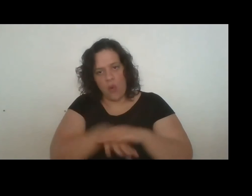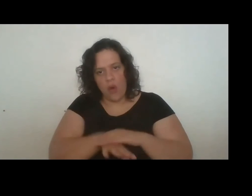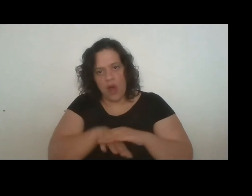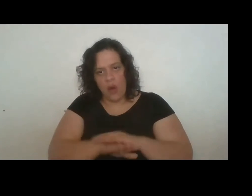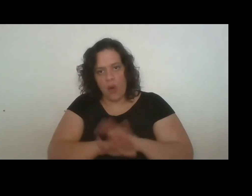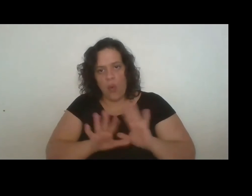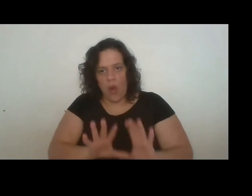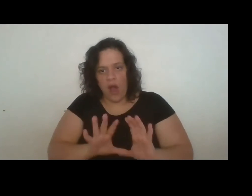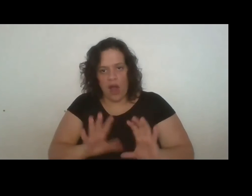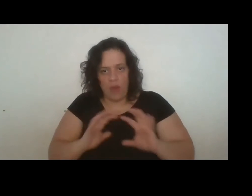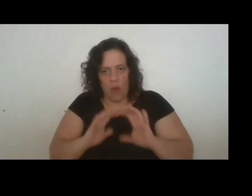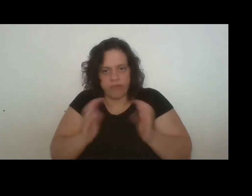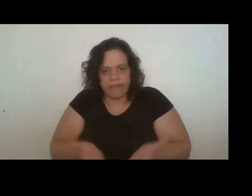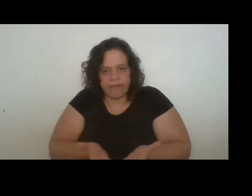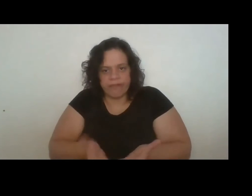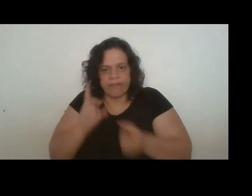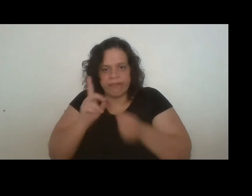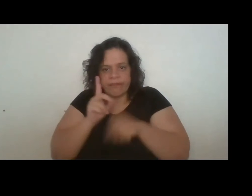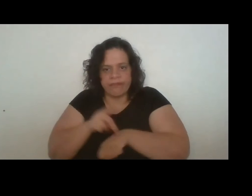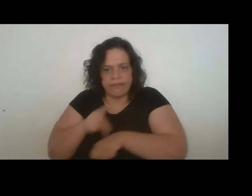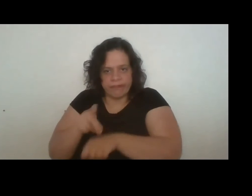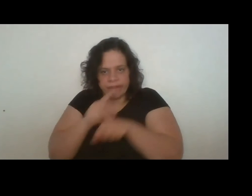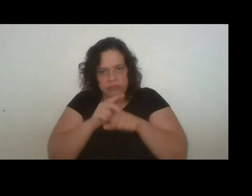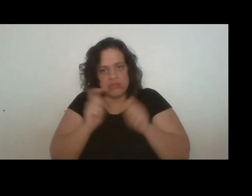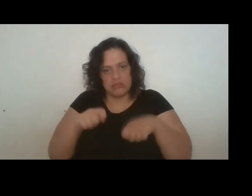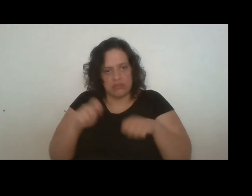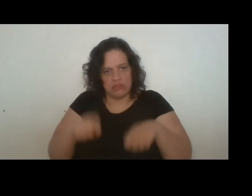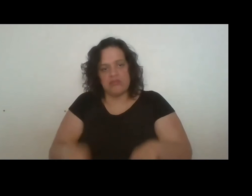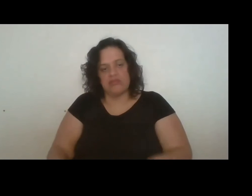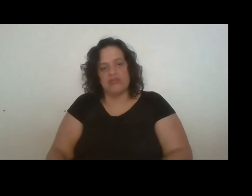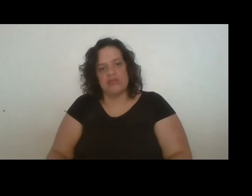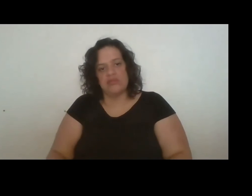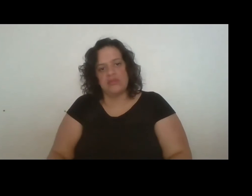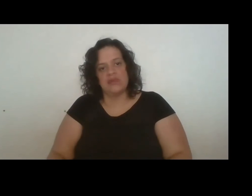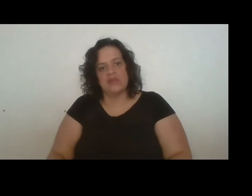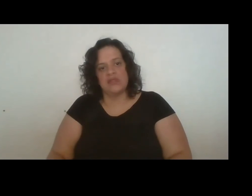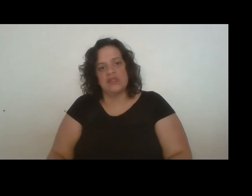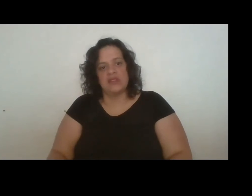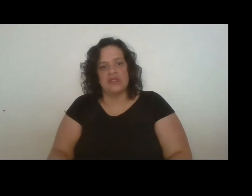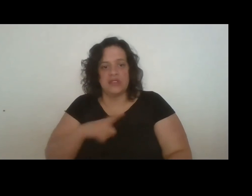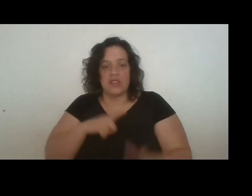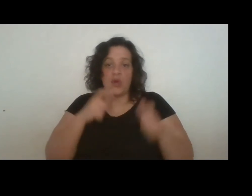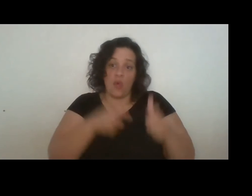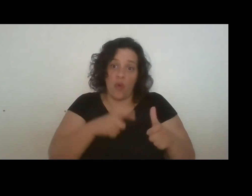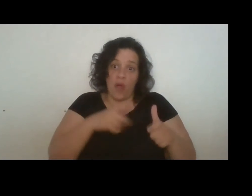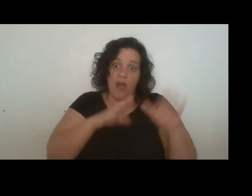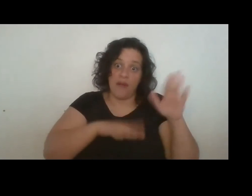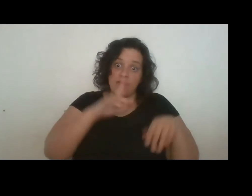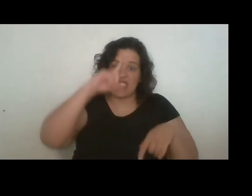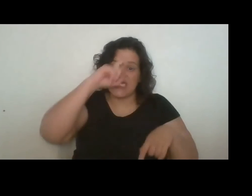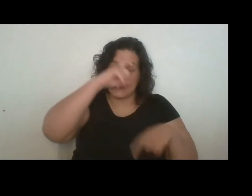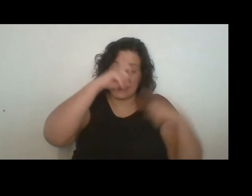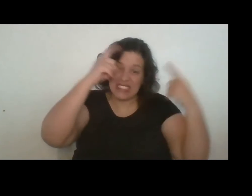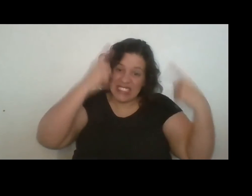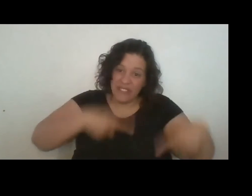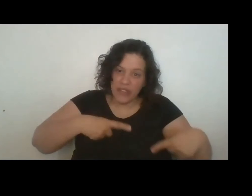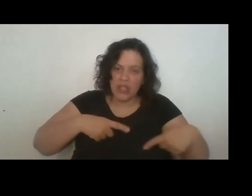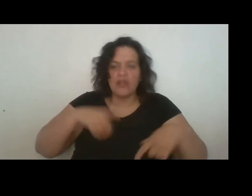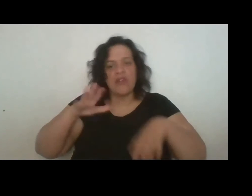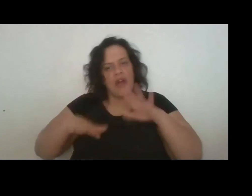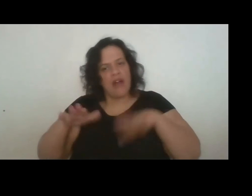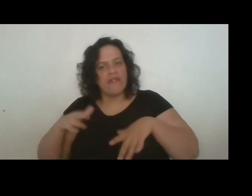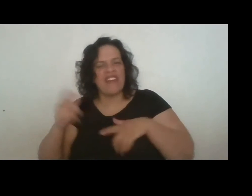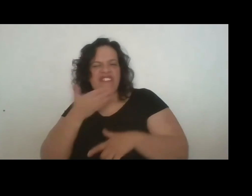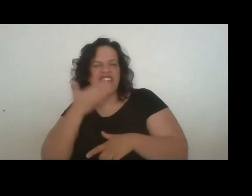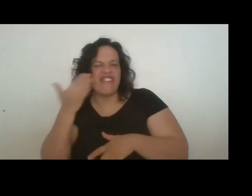que sempre é possível, né? Tem lugares mais desafiadores ou menos, mas é sempre